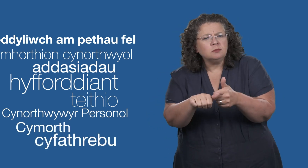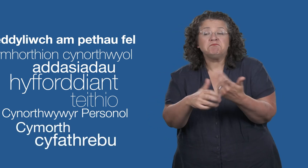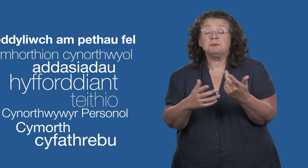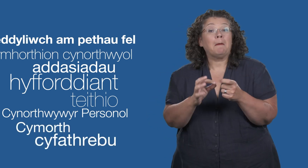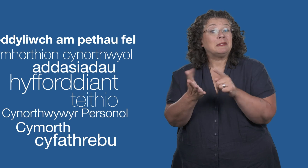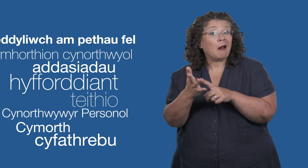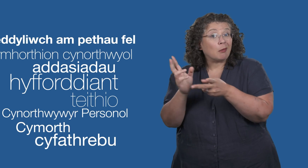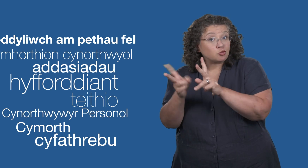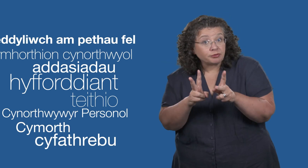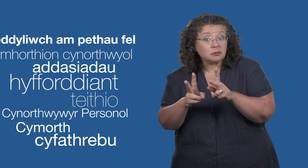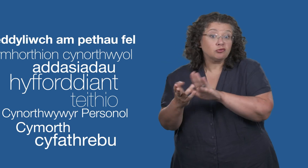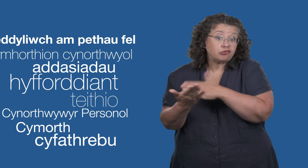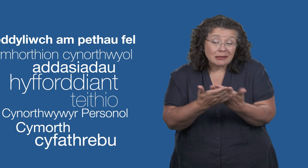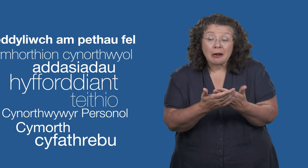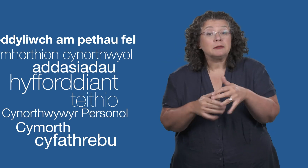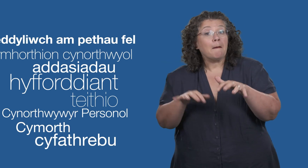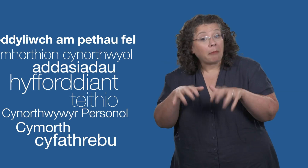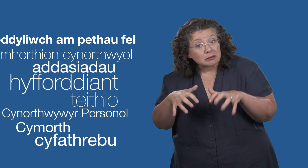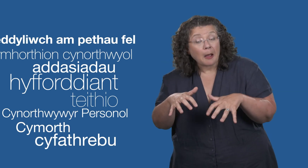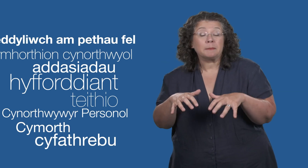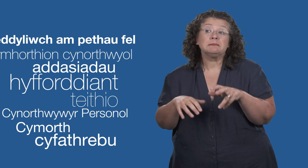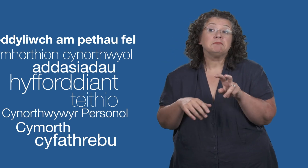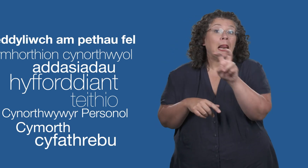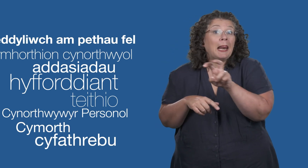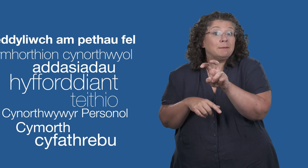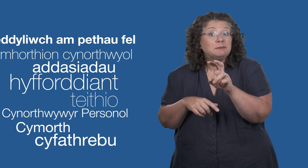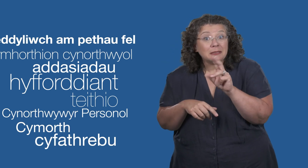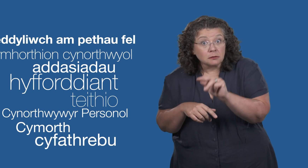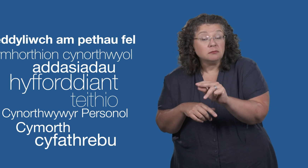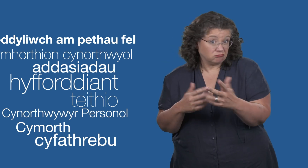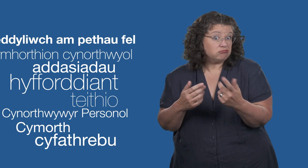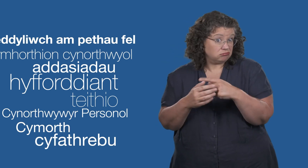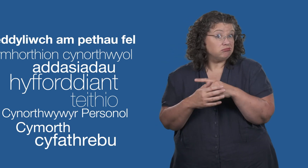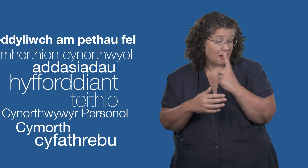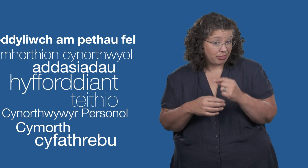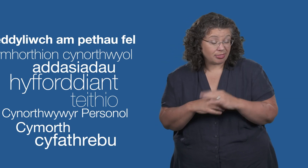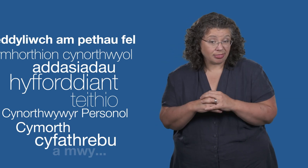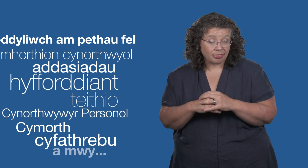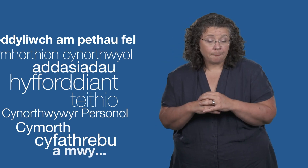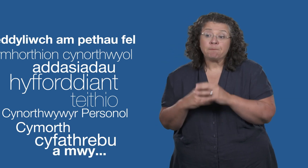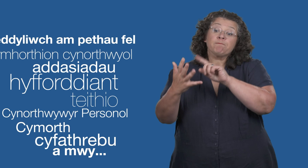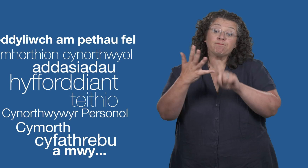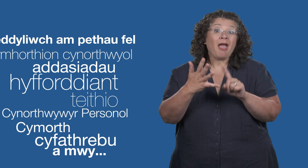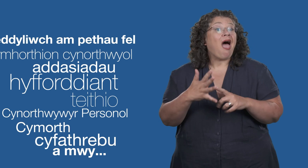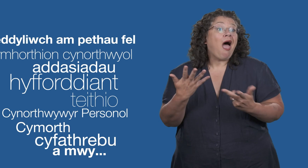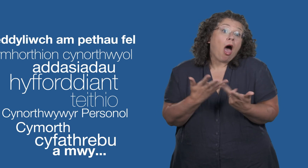Gweithwyr cymorth cyfathrebu fel BSL, cyfieithwyr, palenteipwyr a siaradwyr